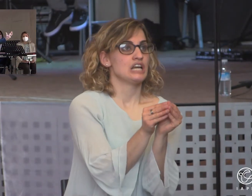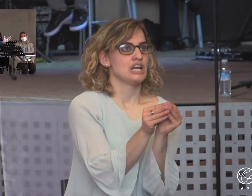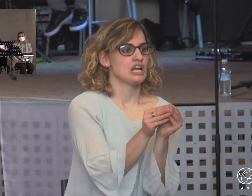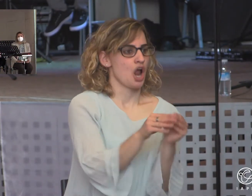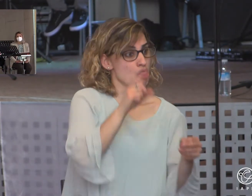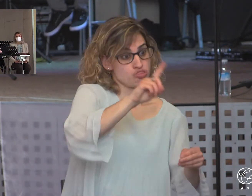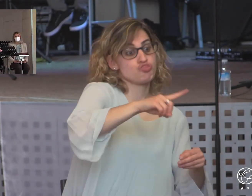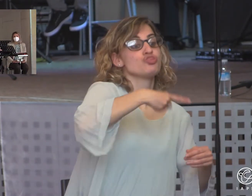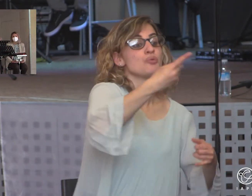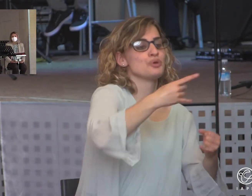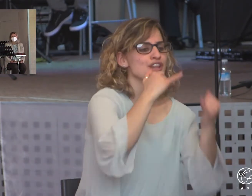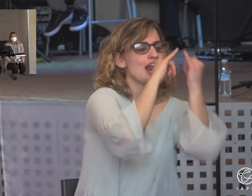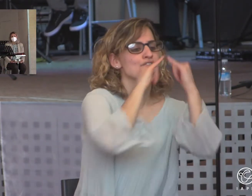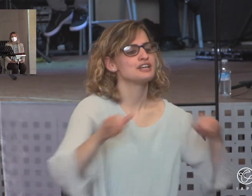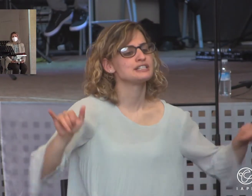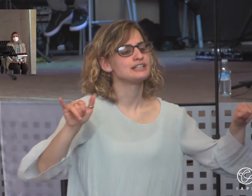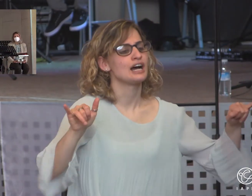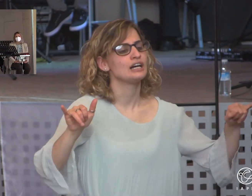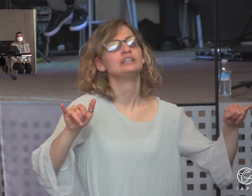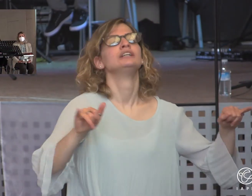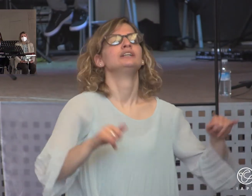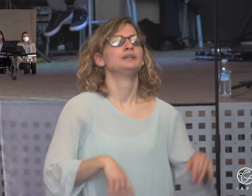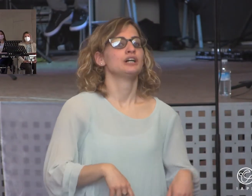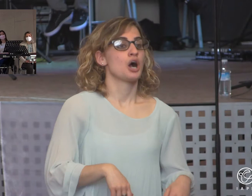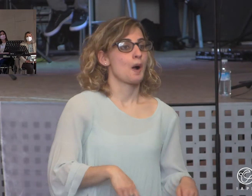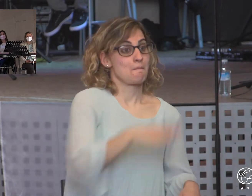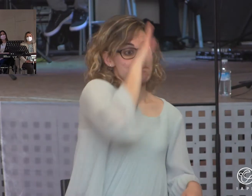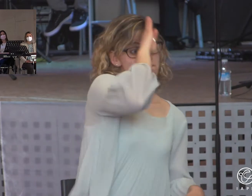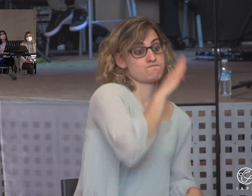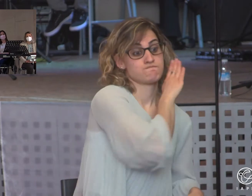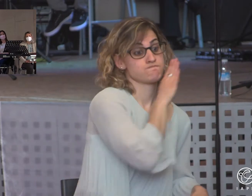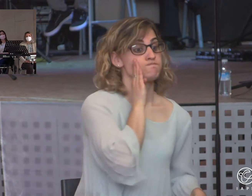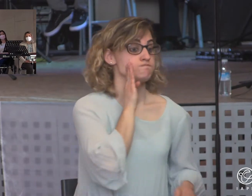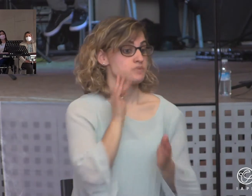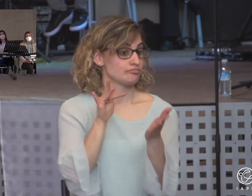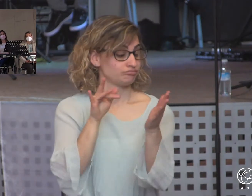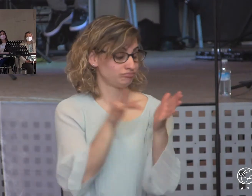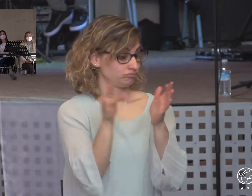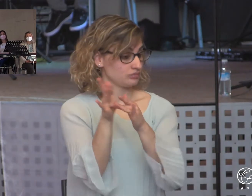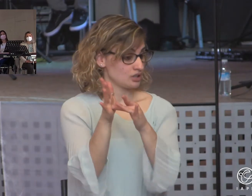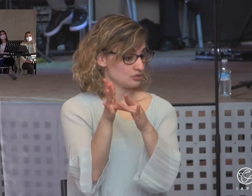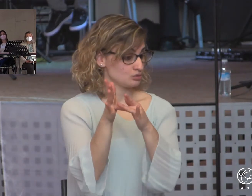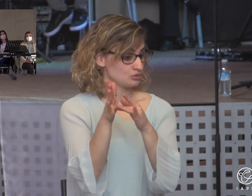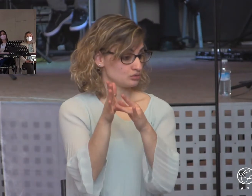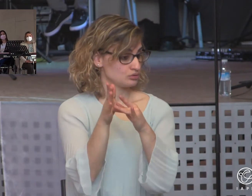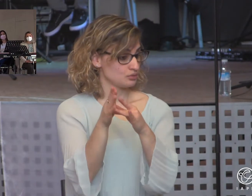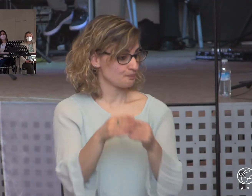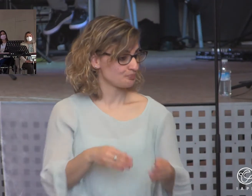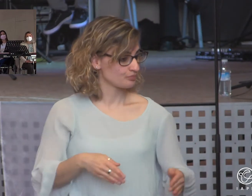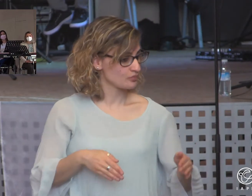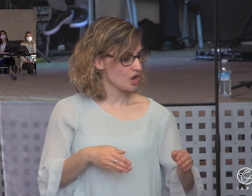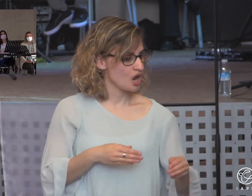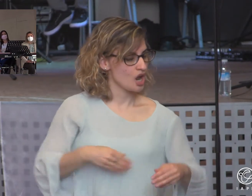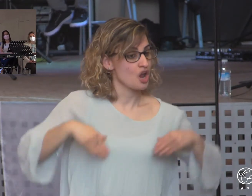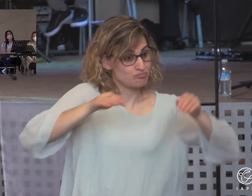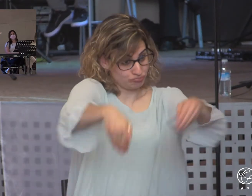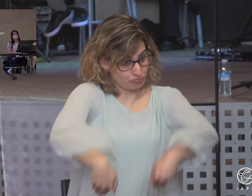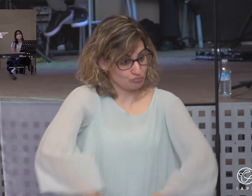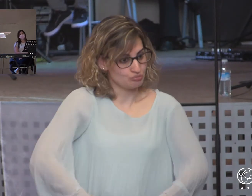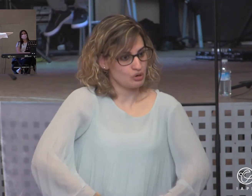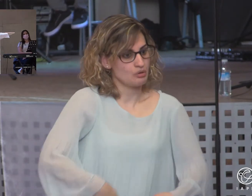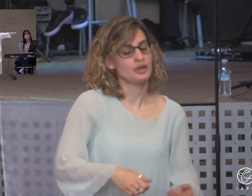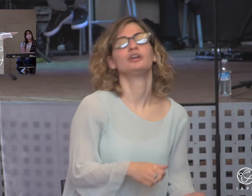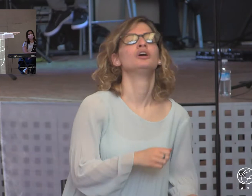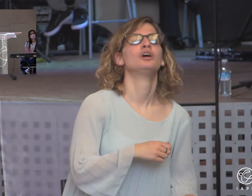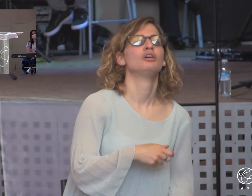de vuelta y no se percatan que Jesús no está. ¿A ti se te ha perdido alguna vez tu hijo o